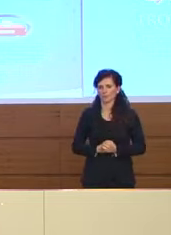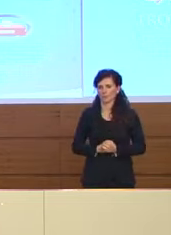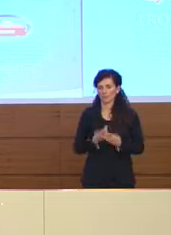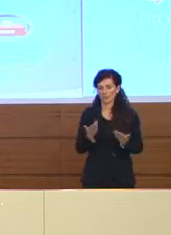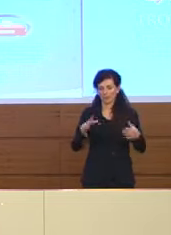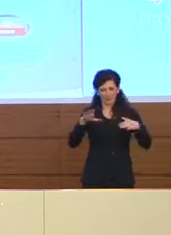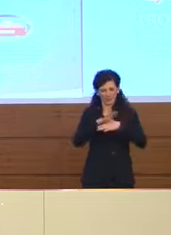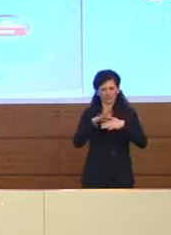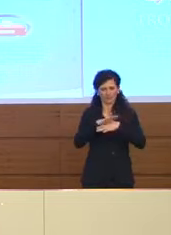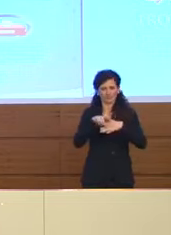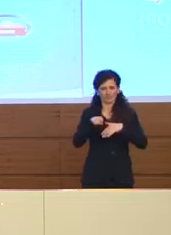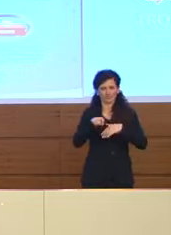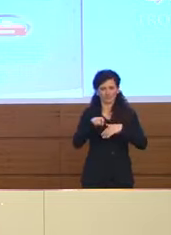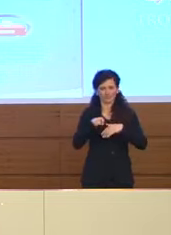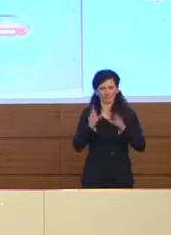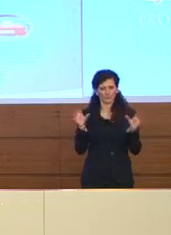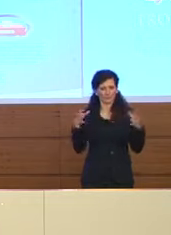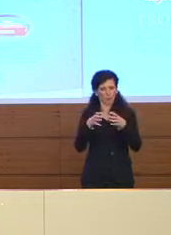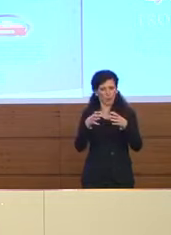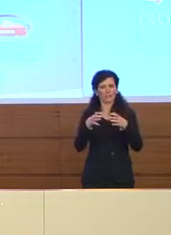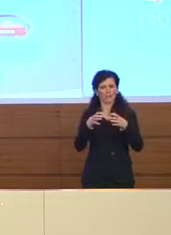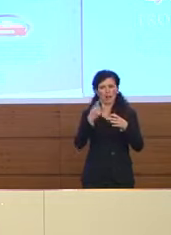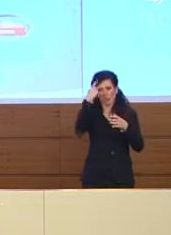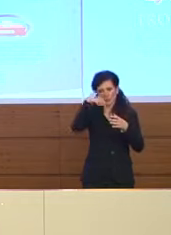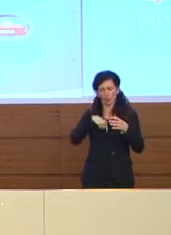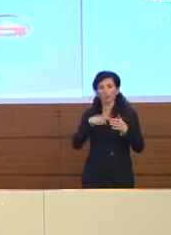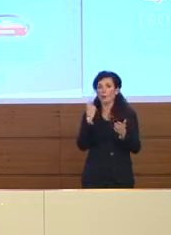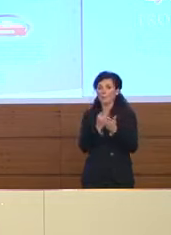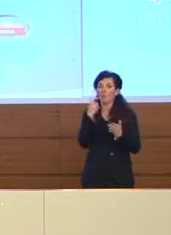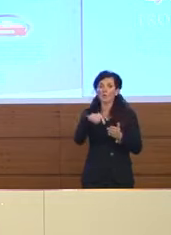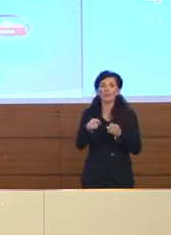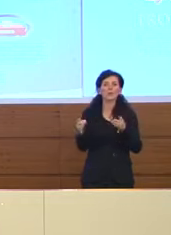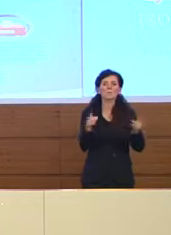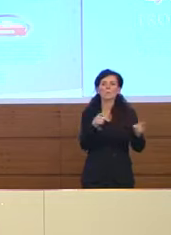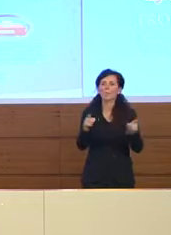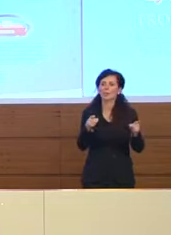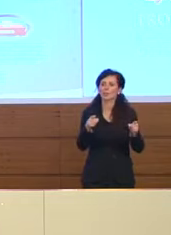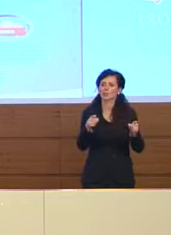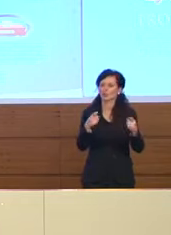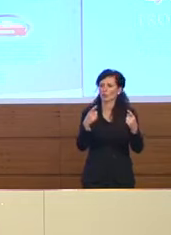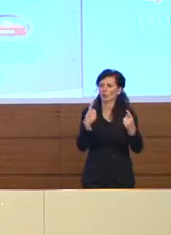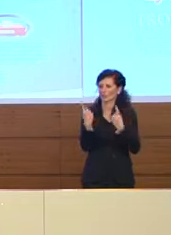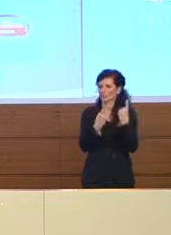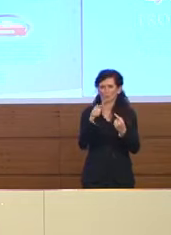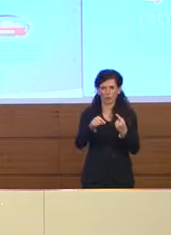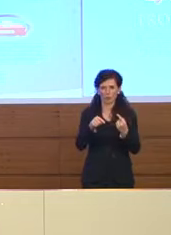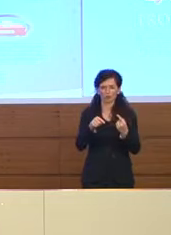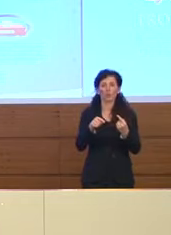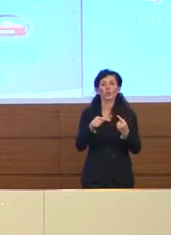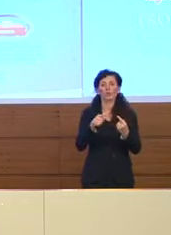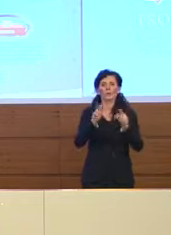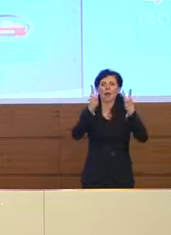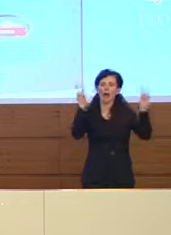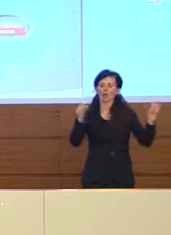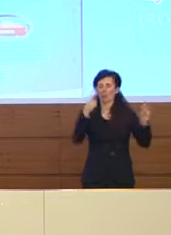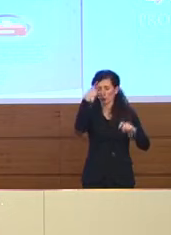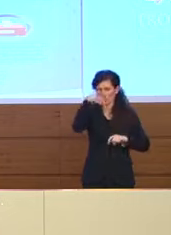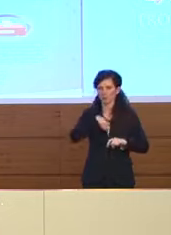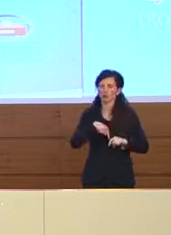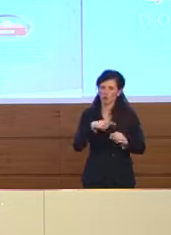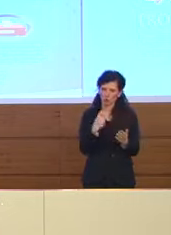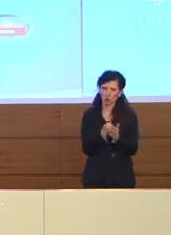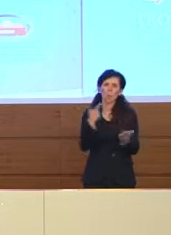un tema fondamentale poi all'interno del comitato tecnico scientifico lascio volentieri la parola